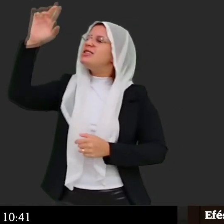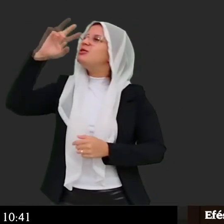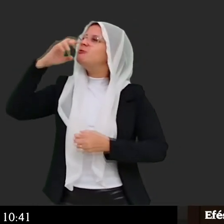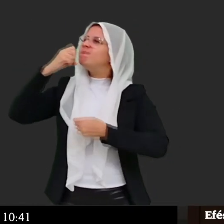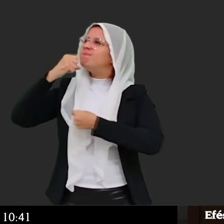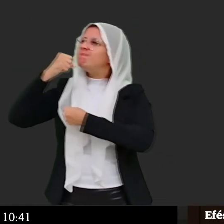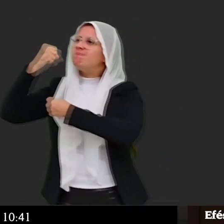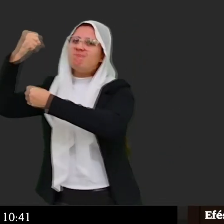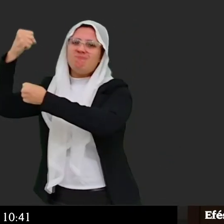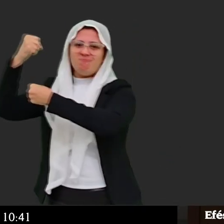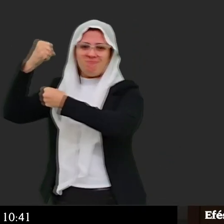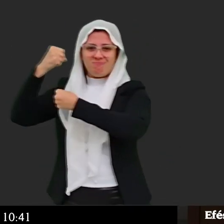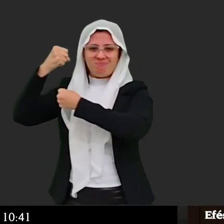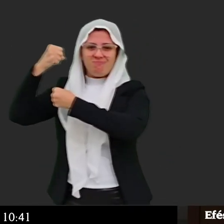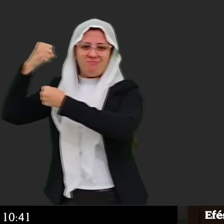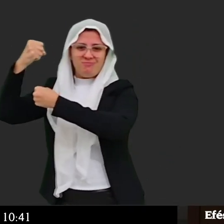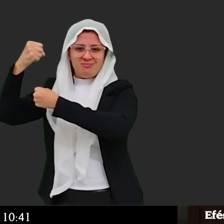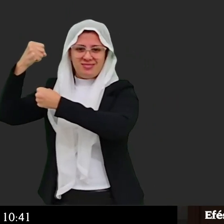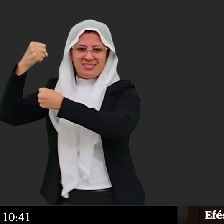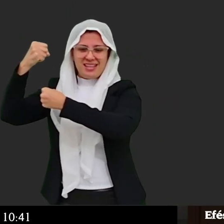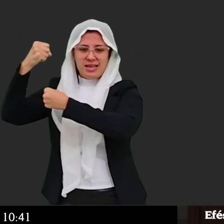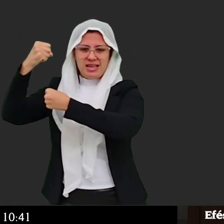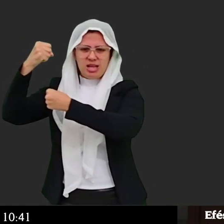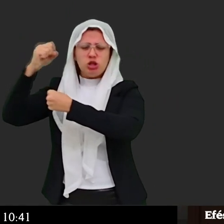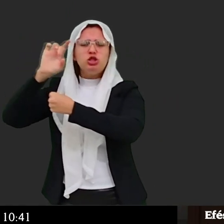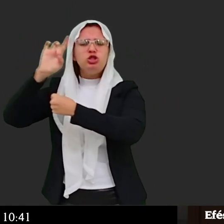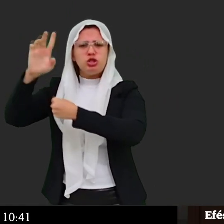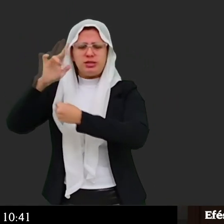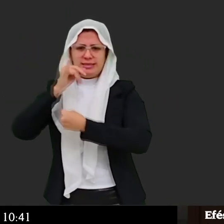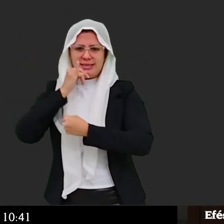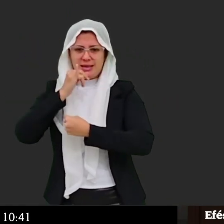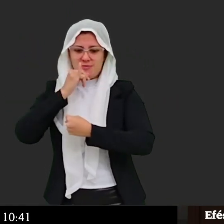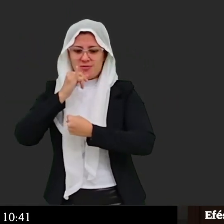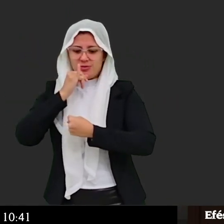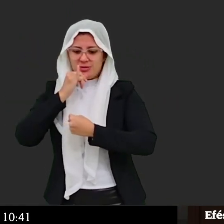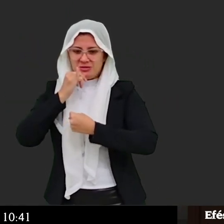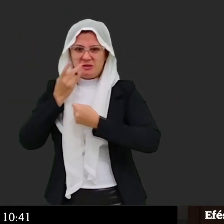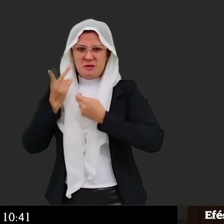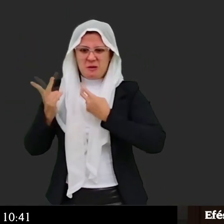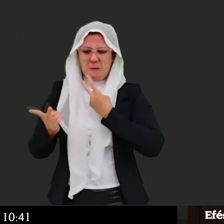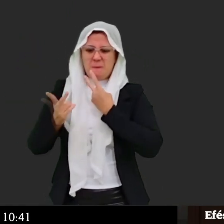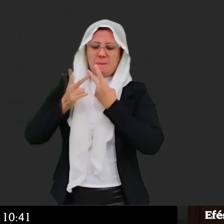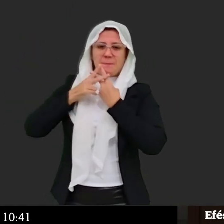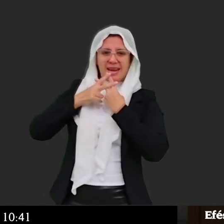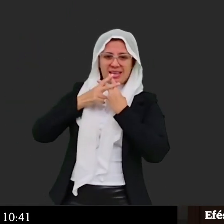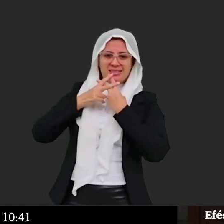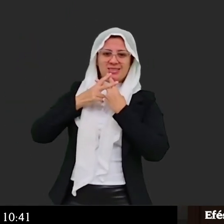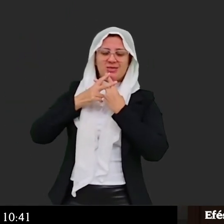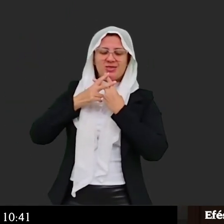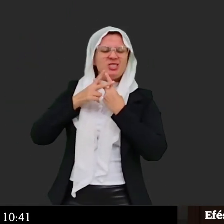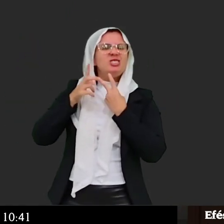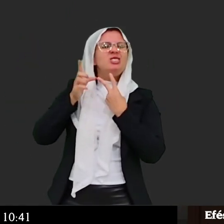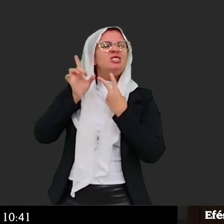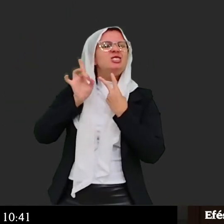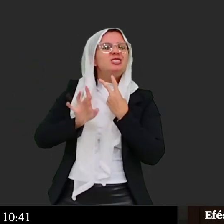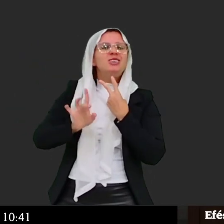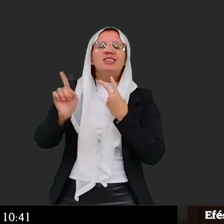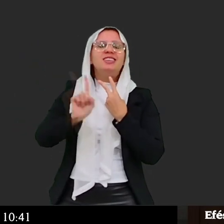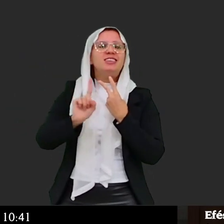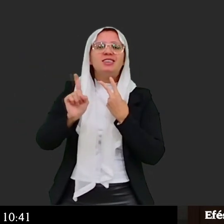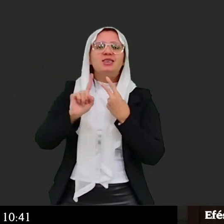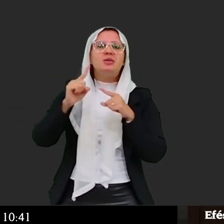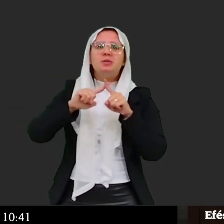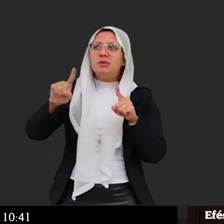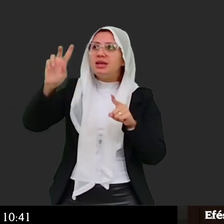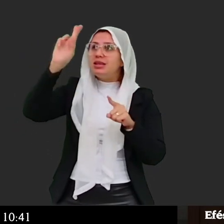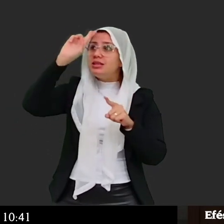ele era preso não só fisicamente, detido, mas também ele se considerava um preso do Senhor